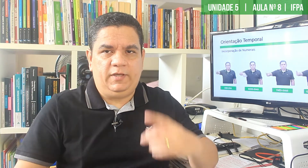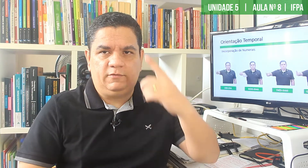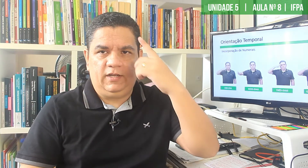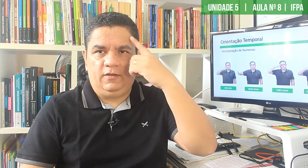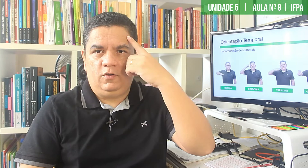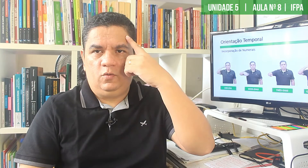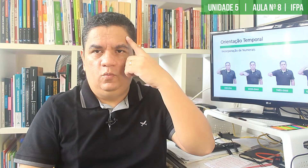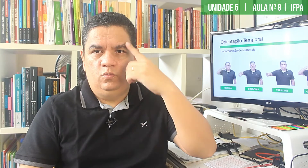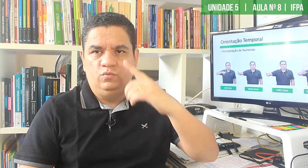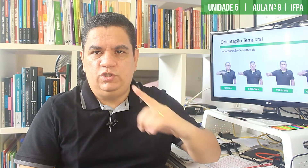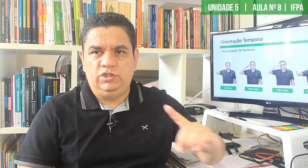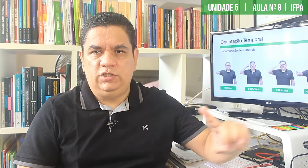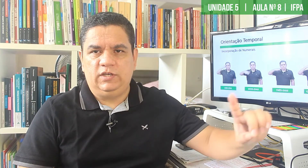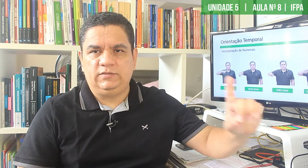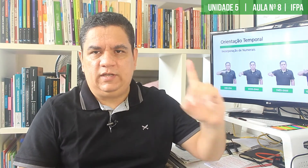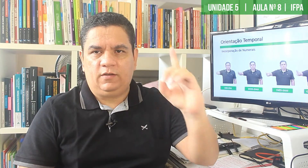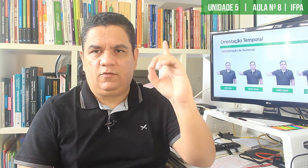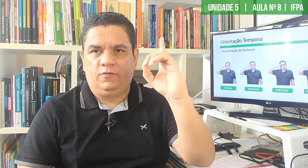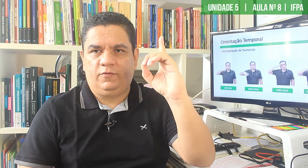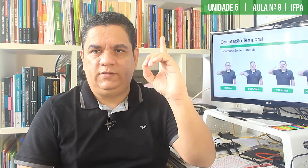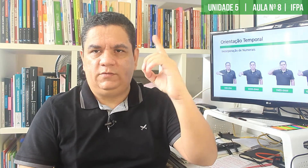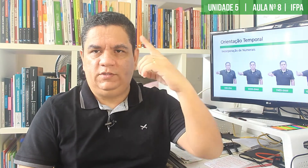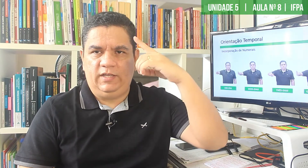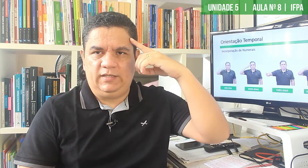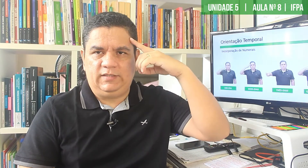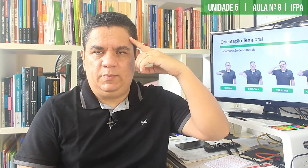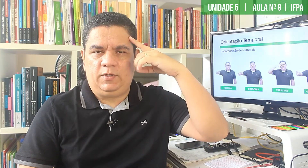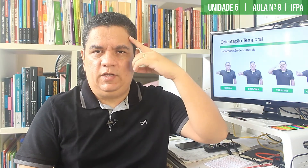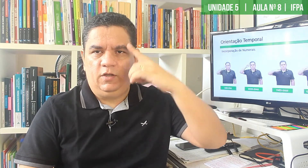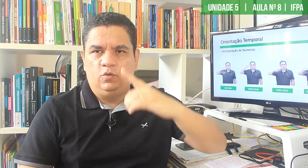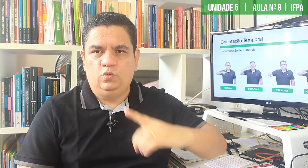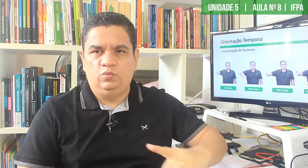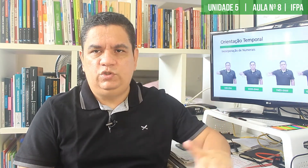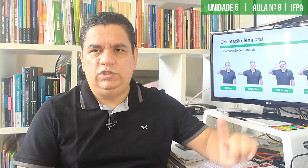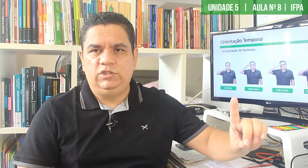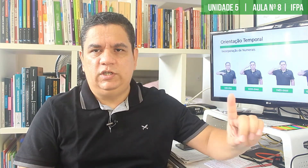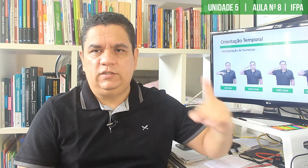né? Um dia, tá? Configuração de D na têmpora, um dia.